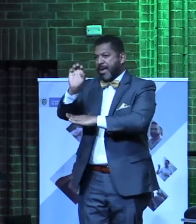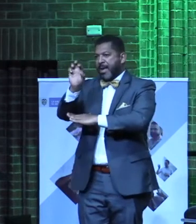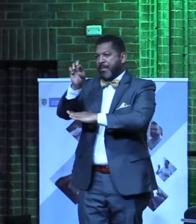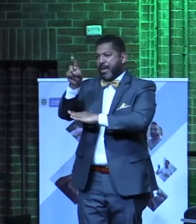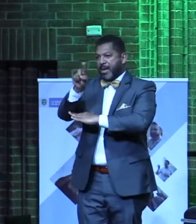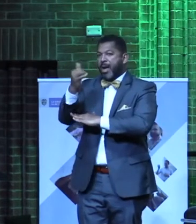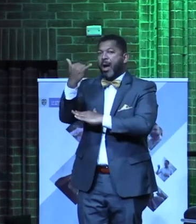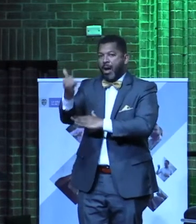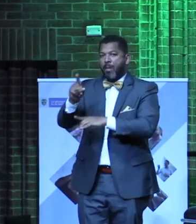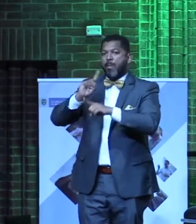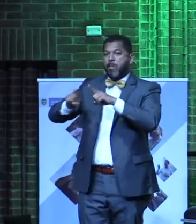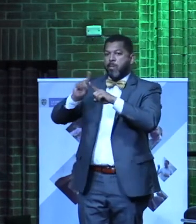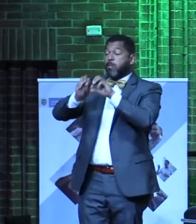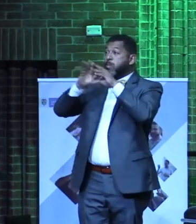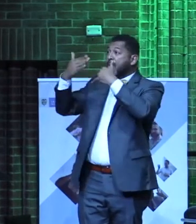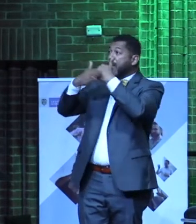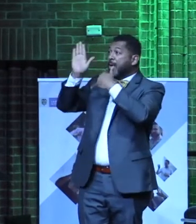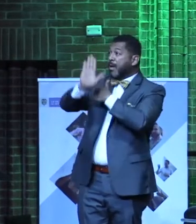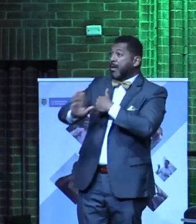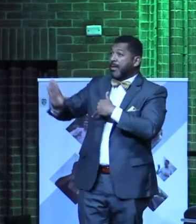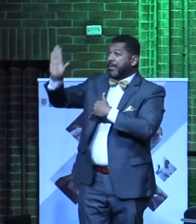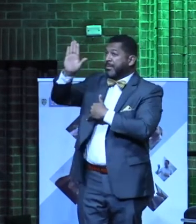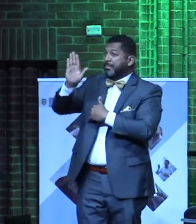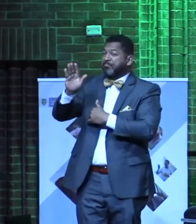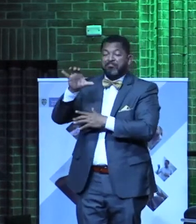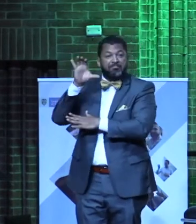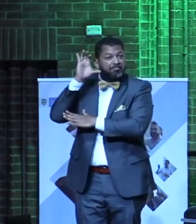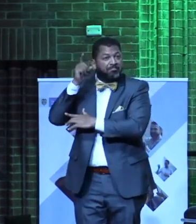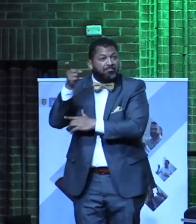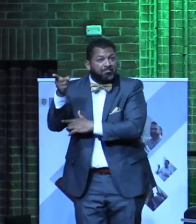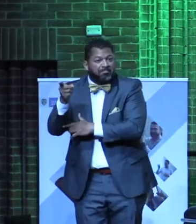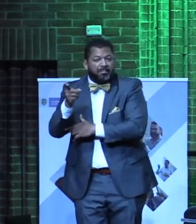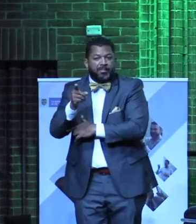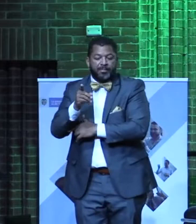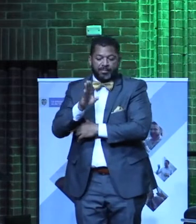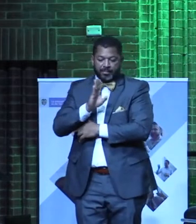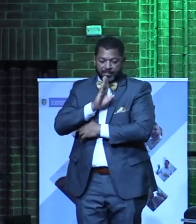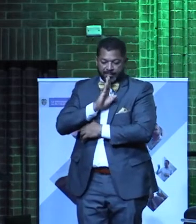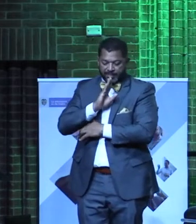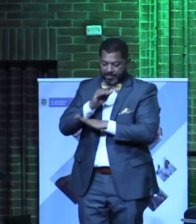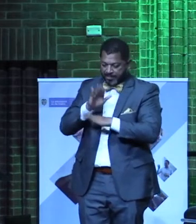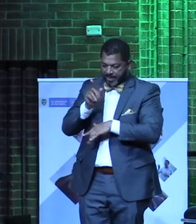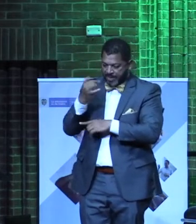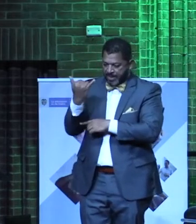de los diferentes territorios. Entre ellas, queremos hacer relevante,